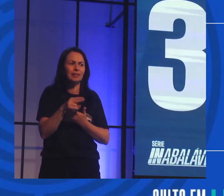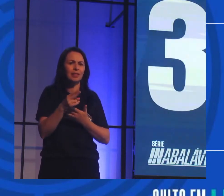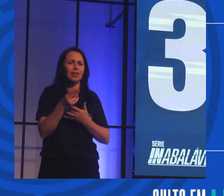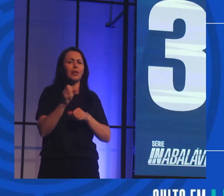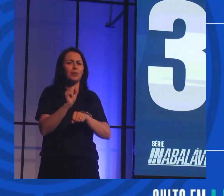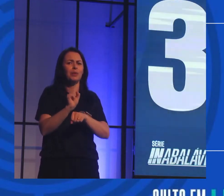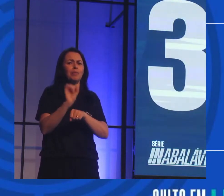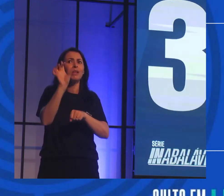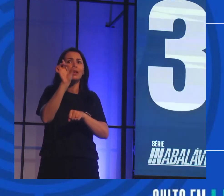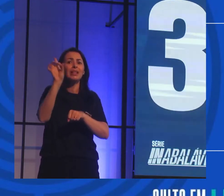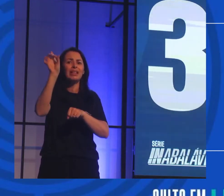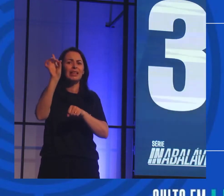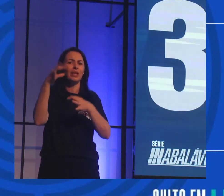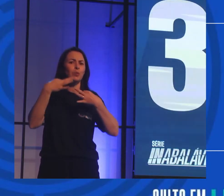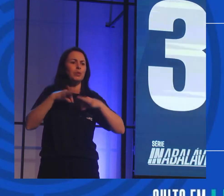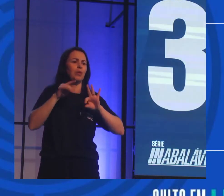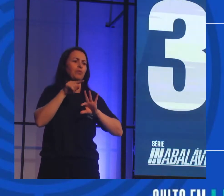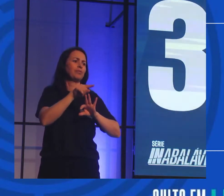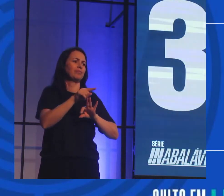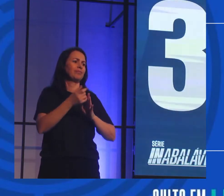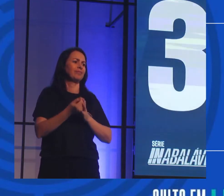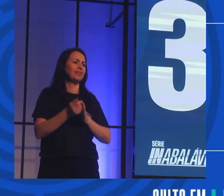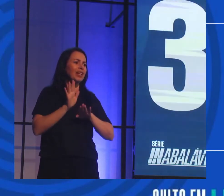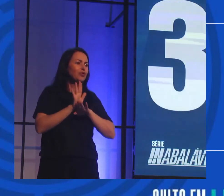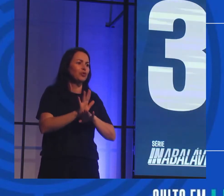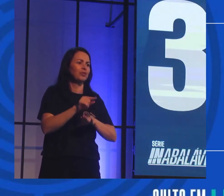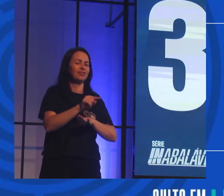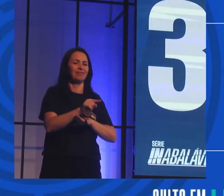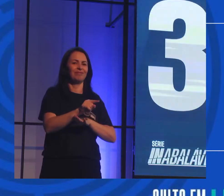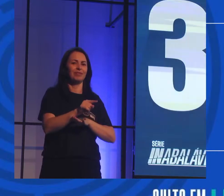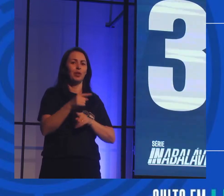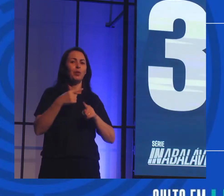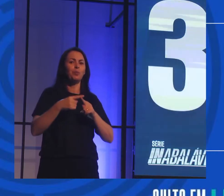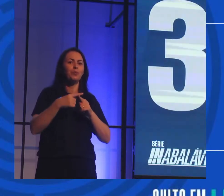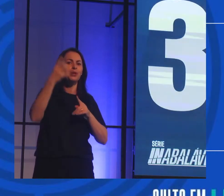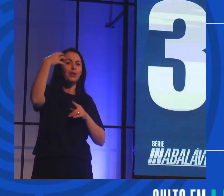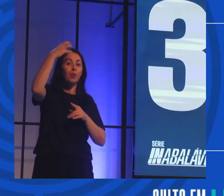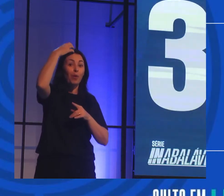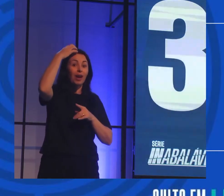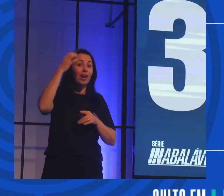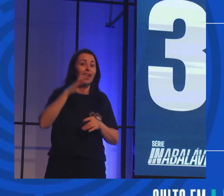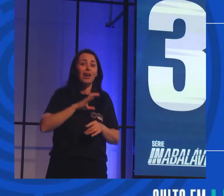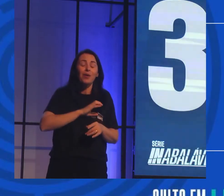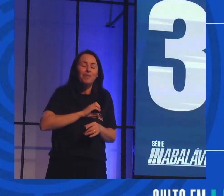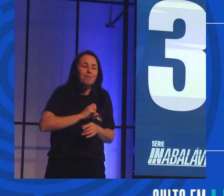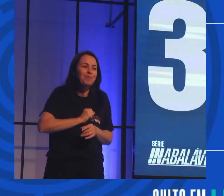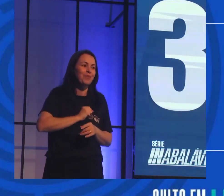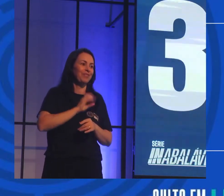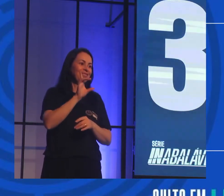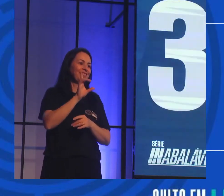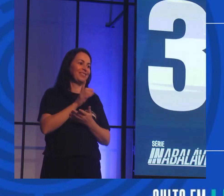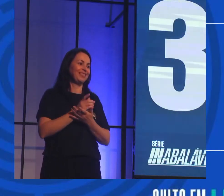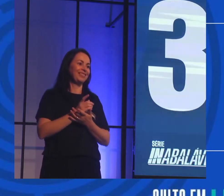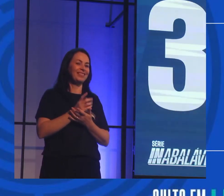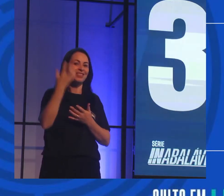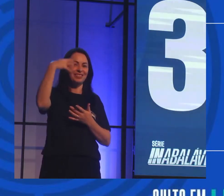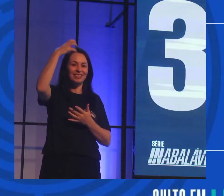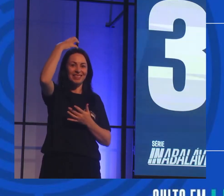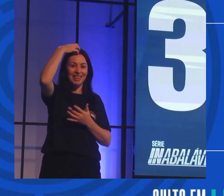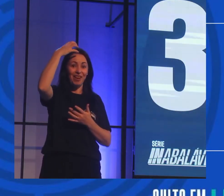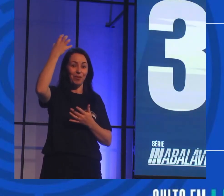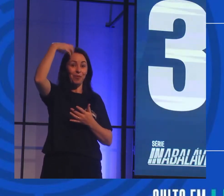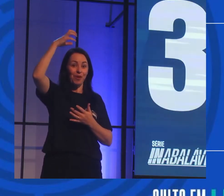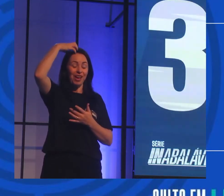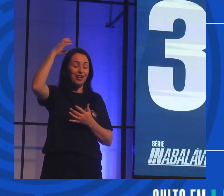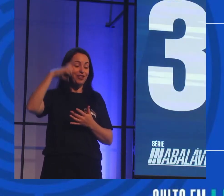que Deus lhe salve. Ele tem pesar no coração. Daniel era tão amado por aquele rei, que aquele rei tem pesado o seu